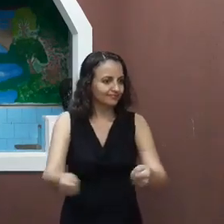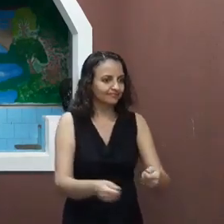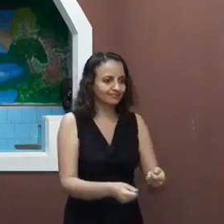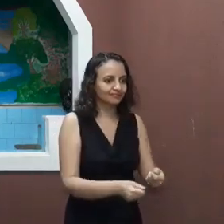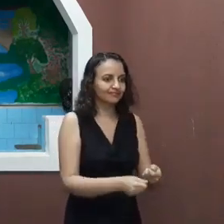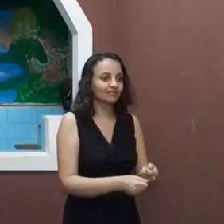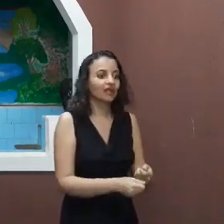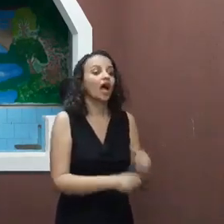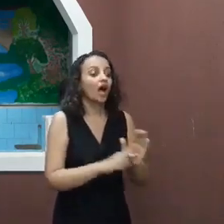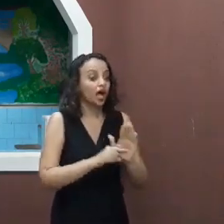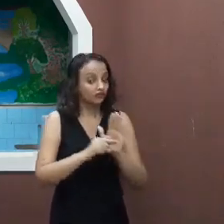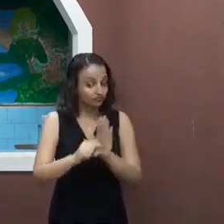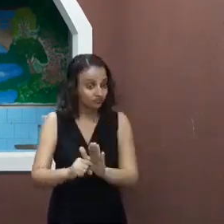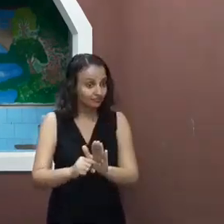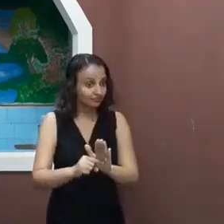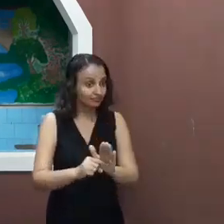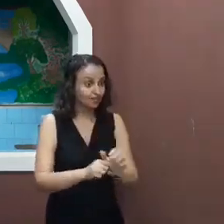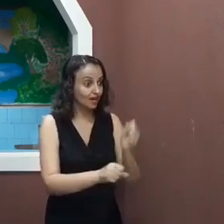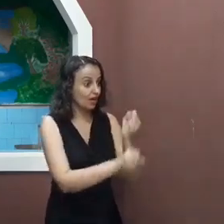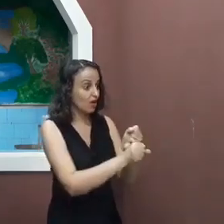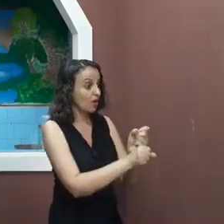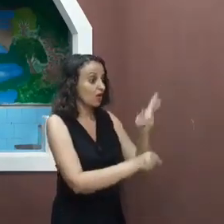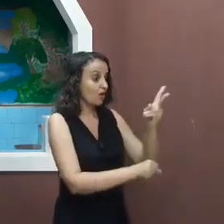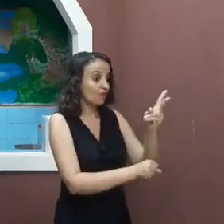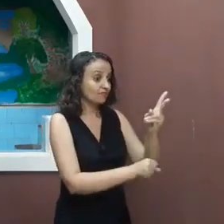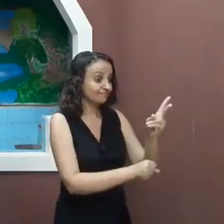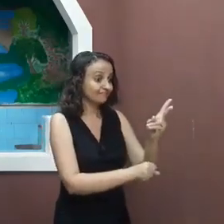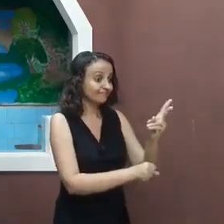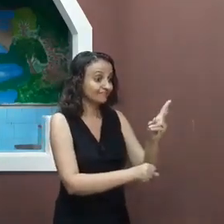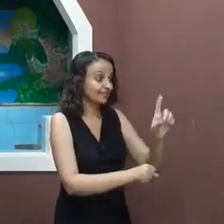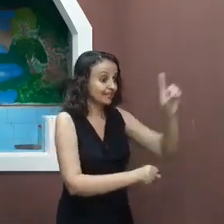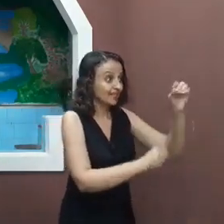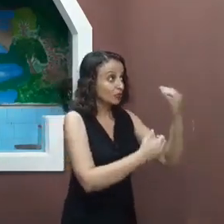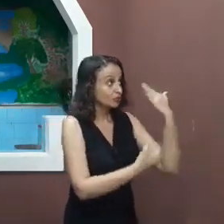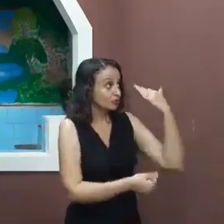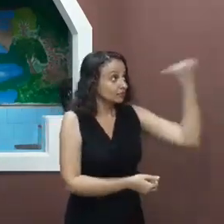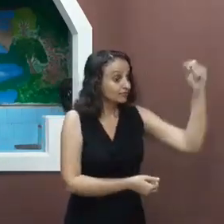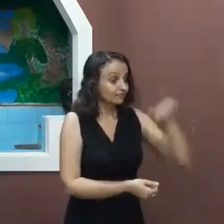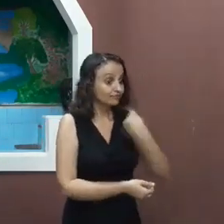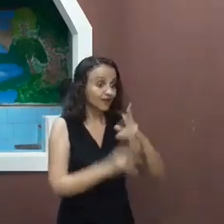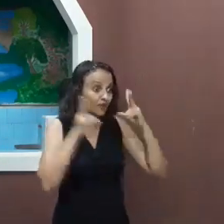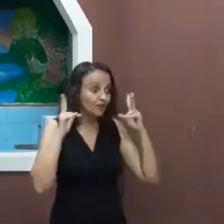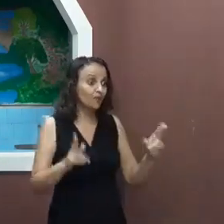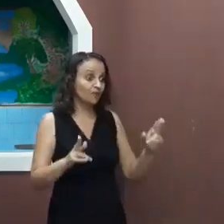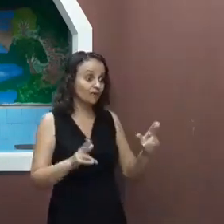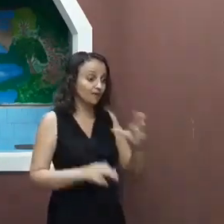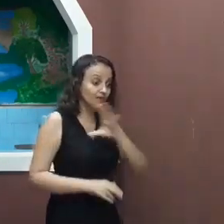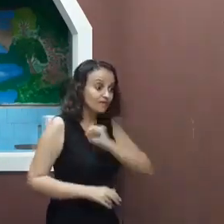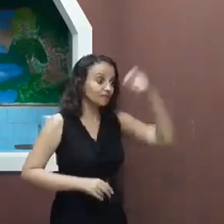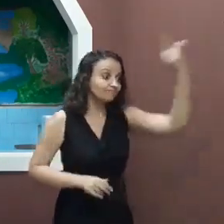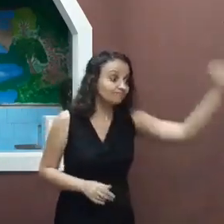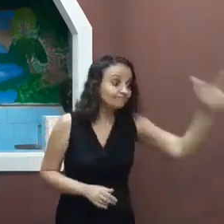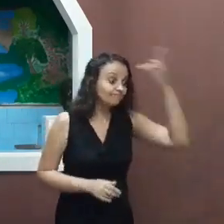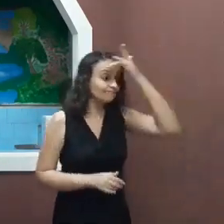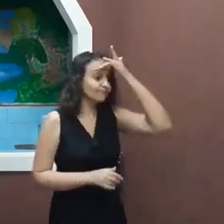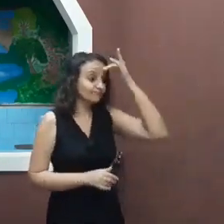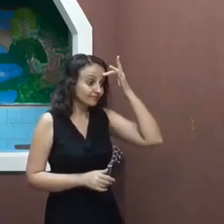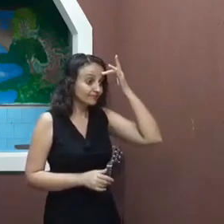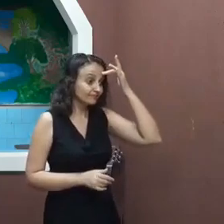Deus nos chama para isso, irmãos. Deus nos chama para sermos pessoas altruístas,